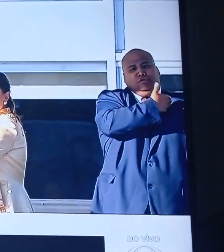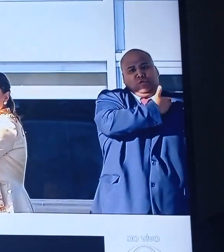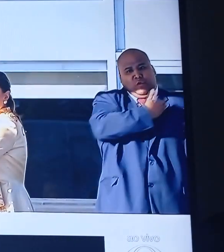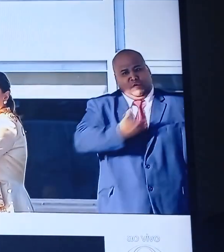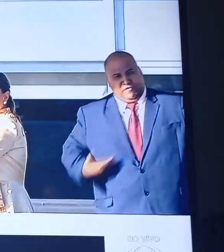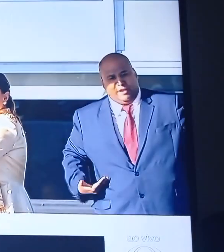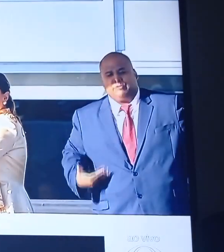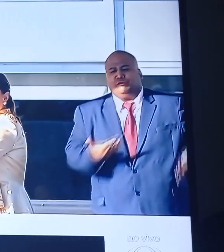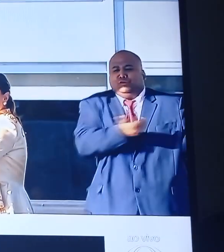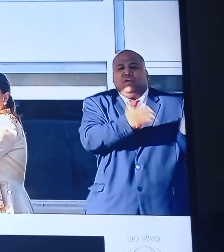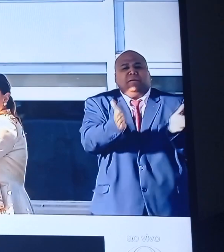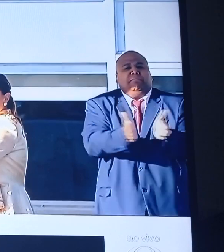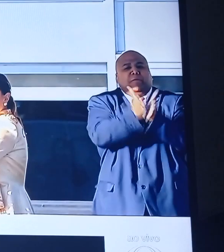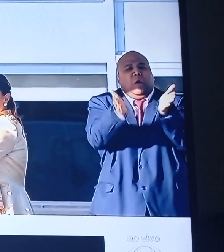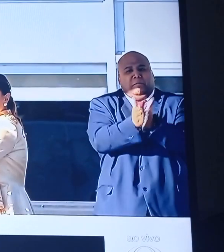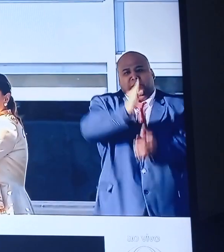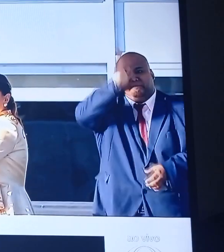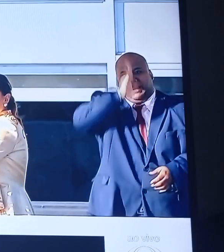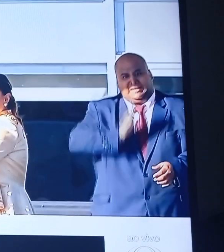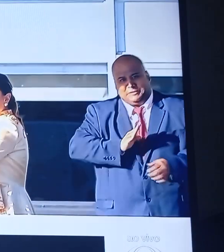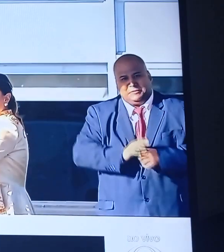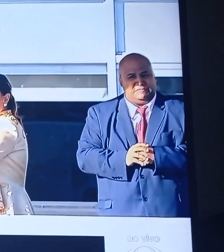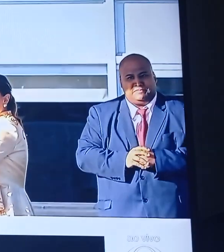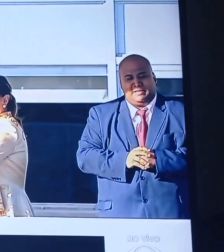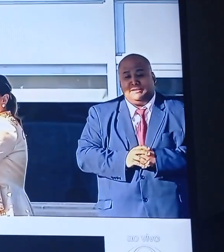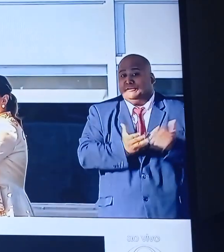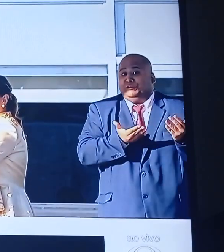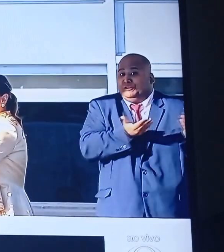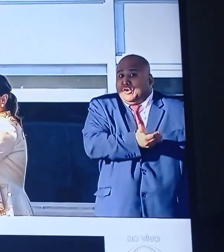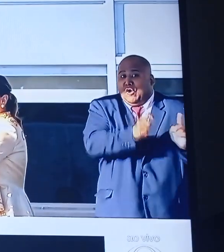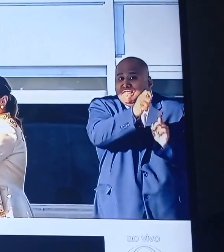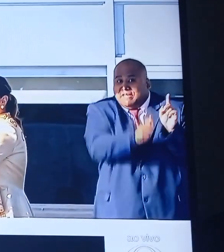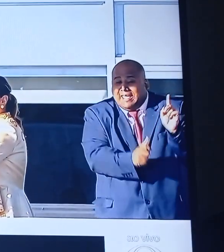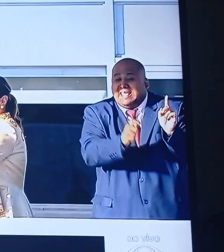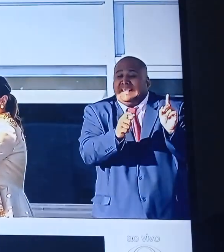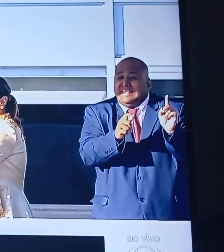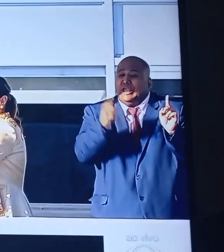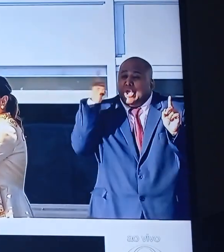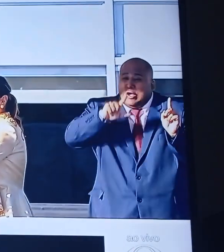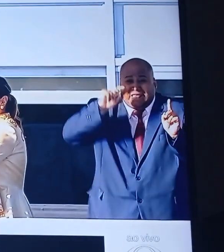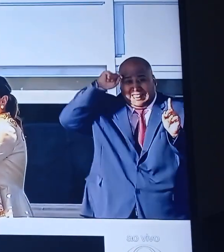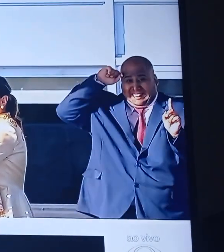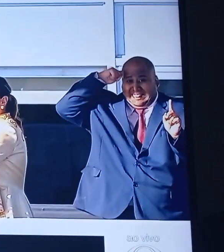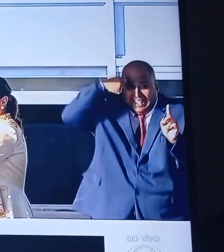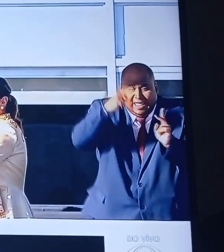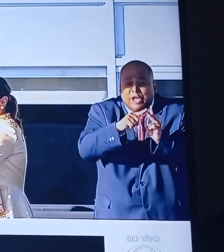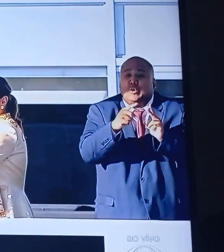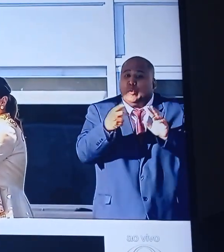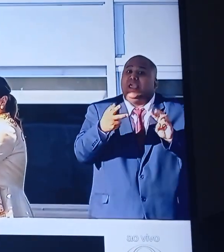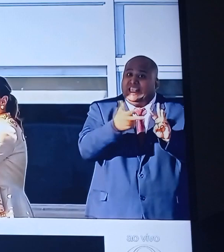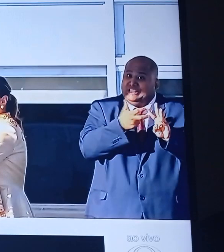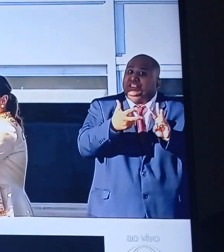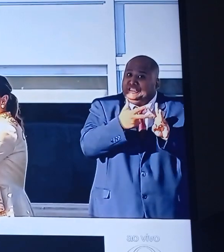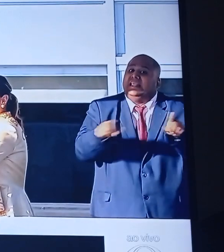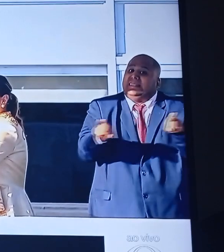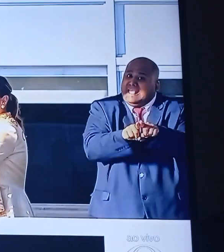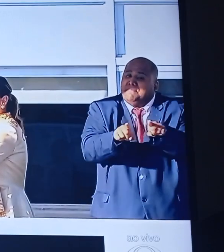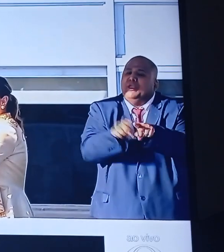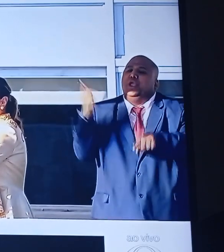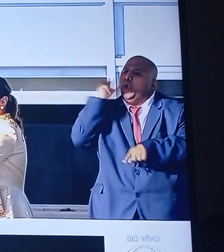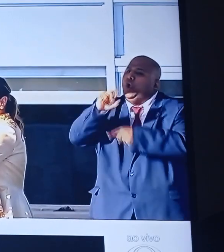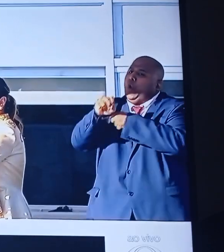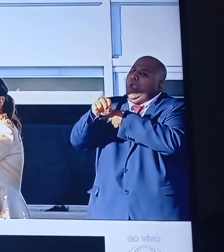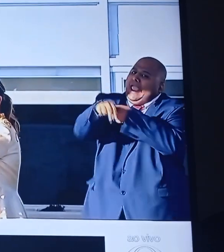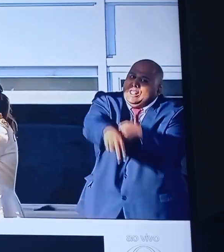para a juventude pobre deste país, jovens brancos, negros e indígenas, para que o